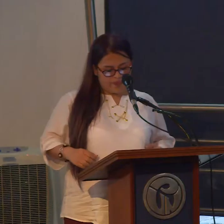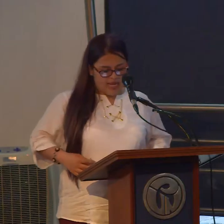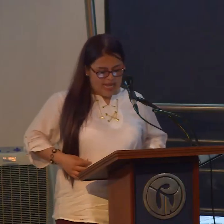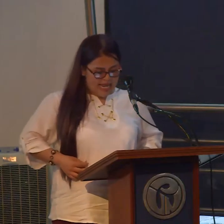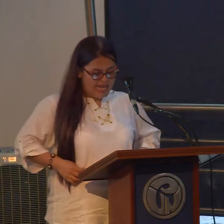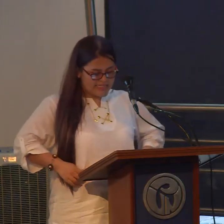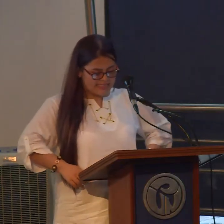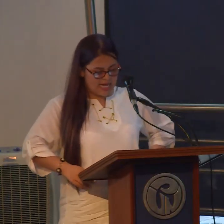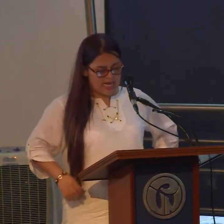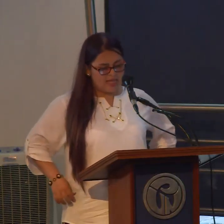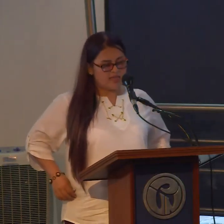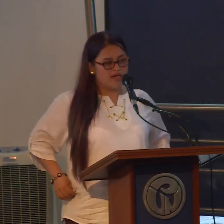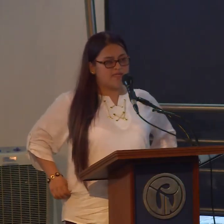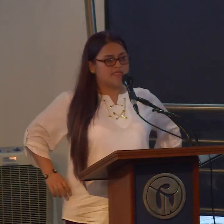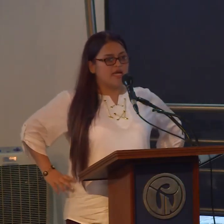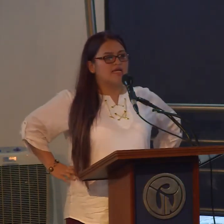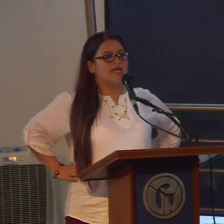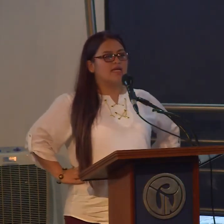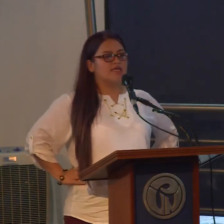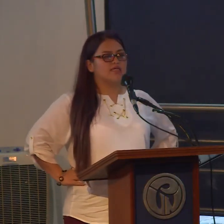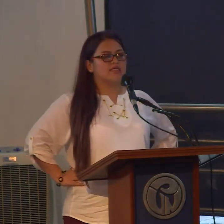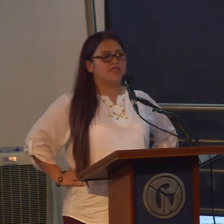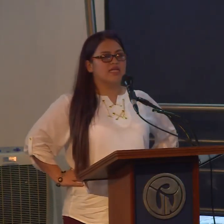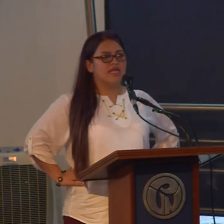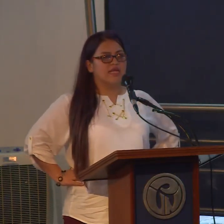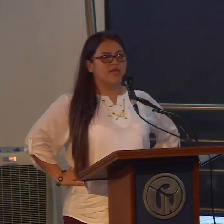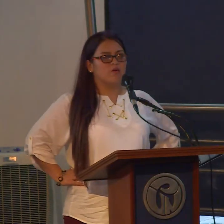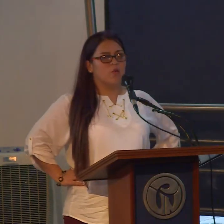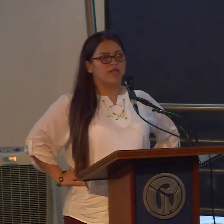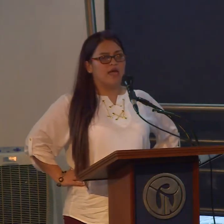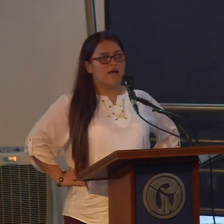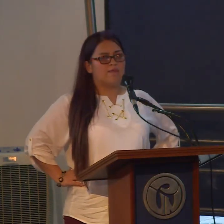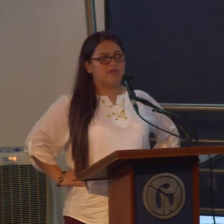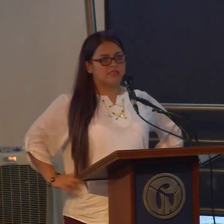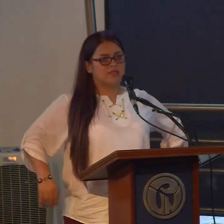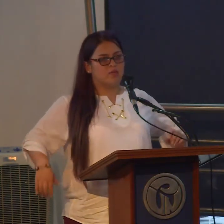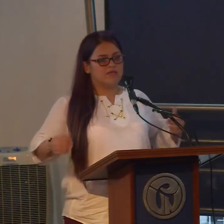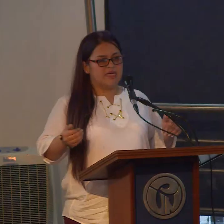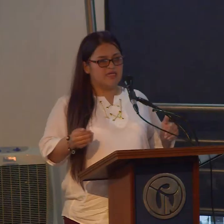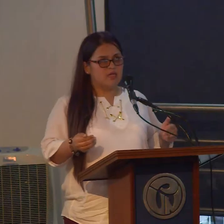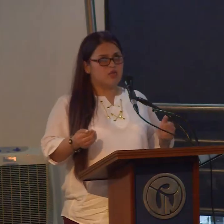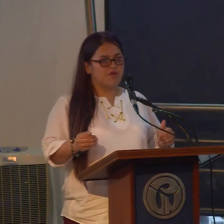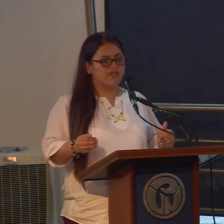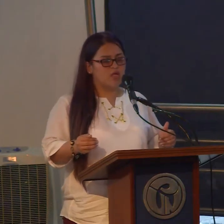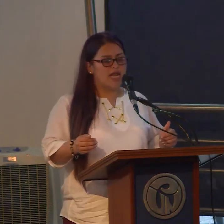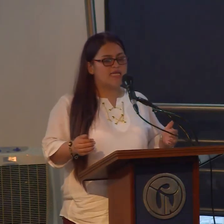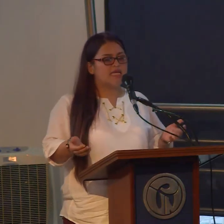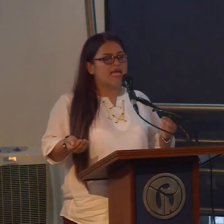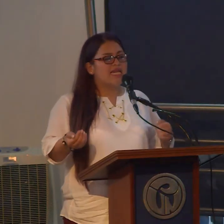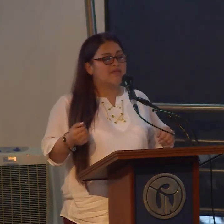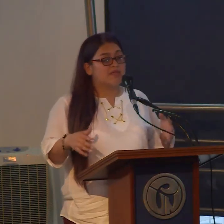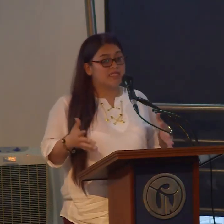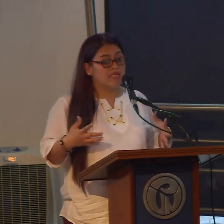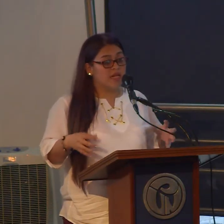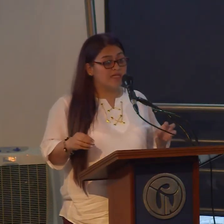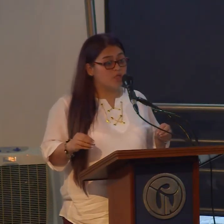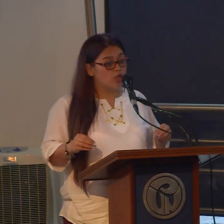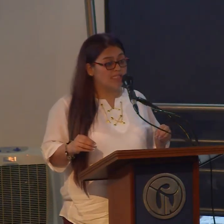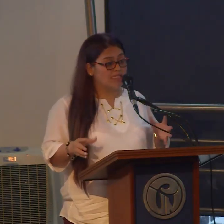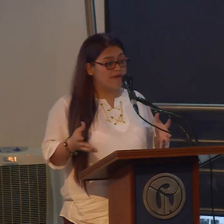información. Esta entrevista se tiene en cuenta, pues como les venía diciendo, los profesionales, las